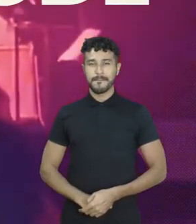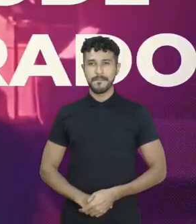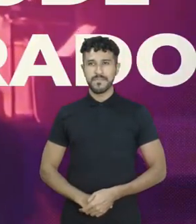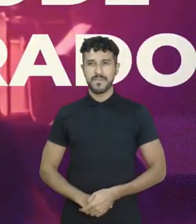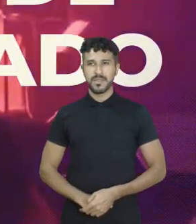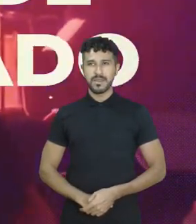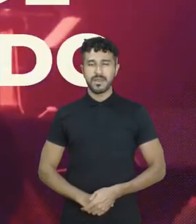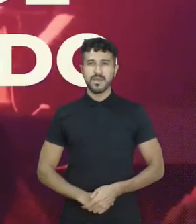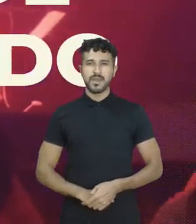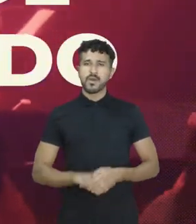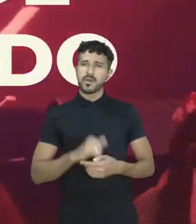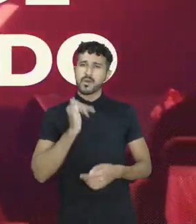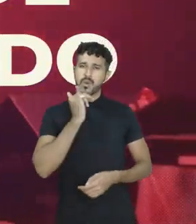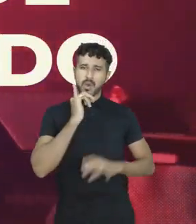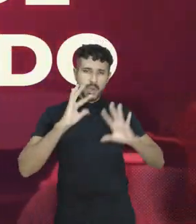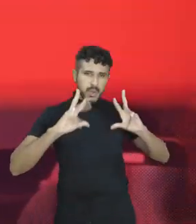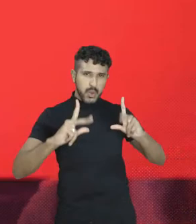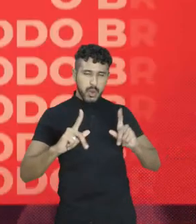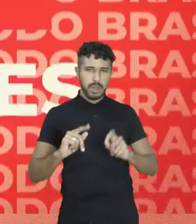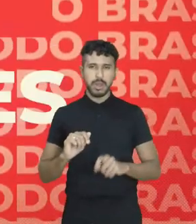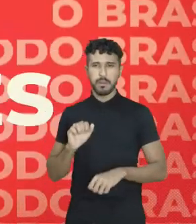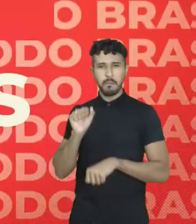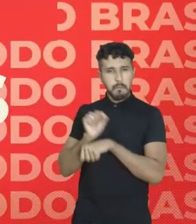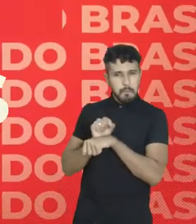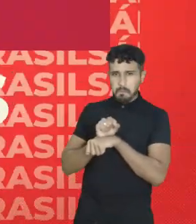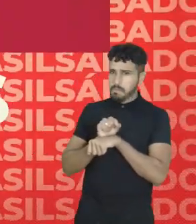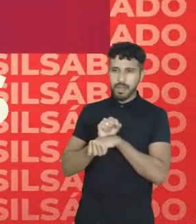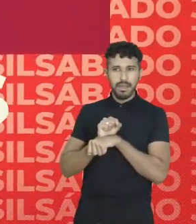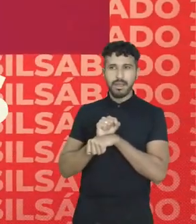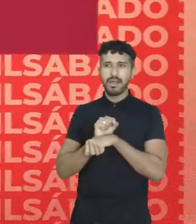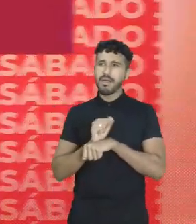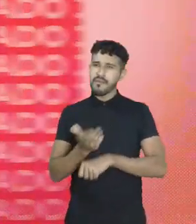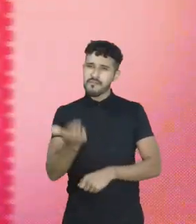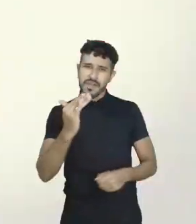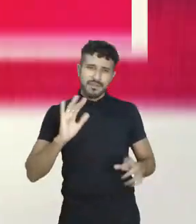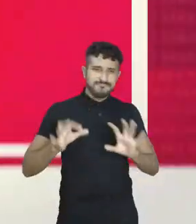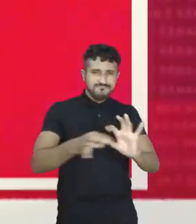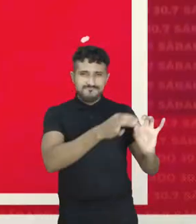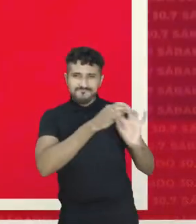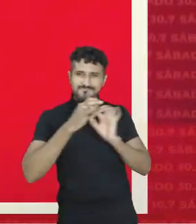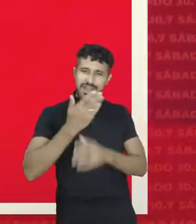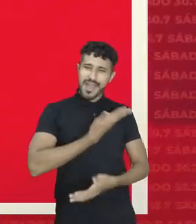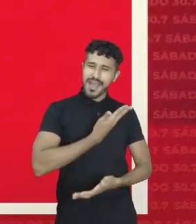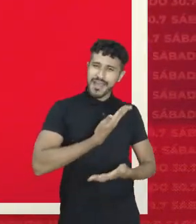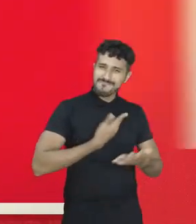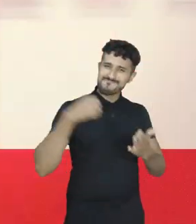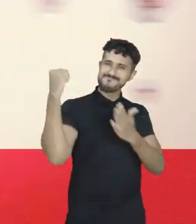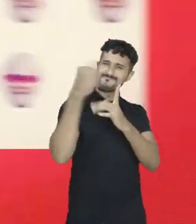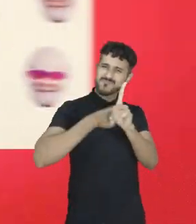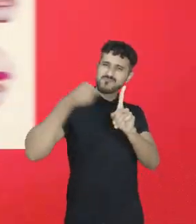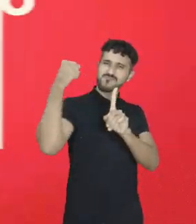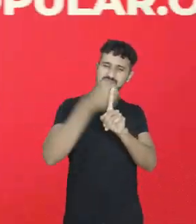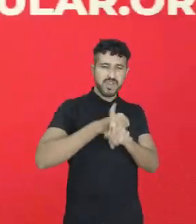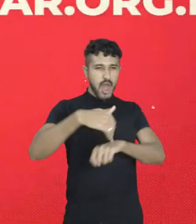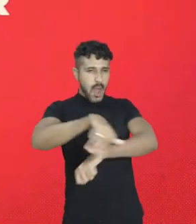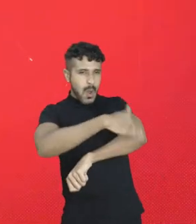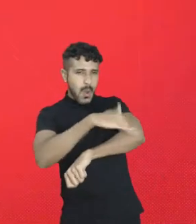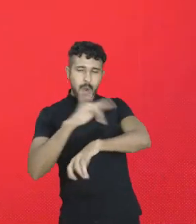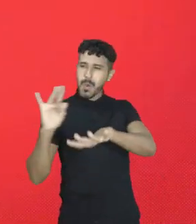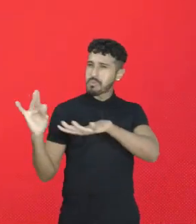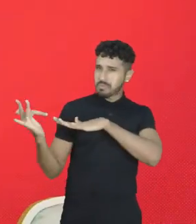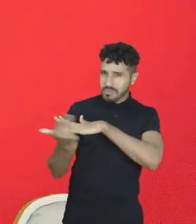Pode tudo, só não pode ficar parado. Bora juntar os amigos e militar nas ruas e nas redes.